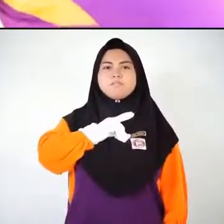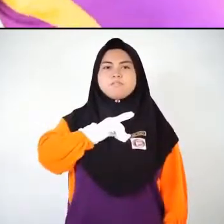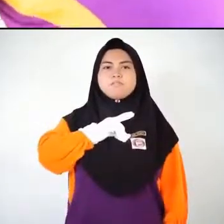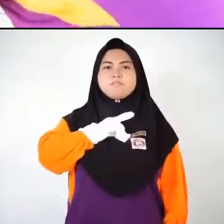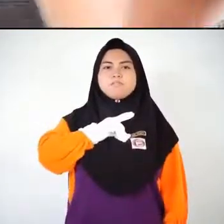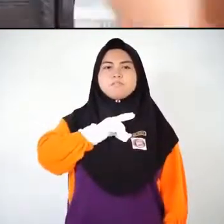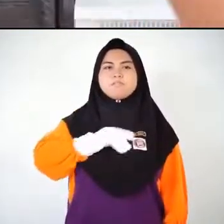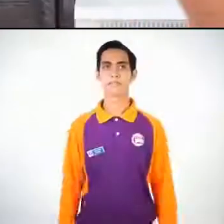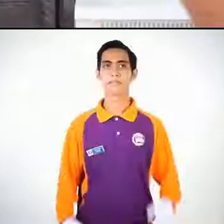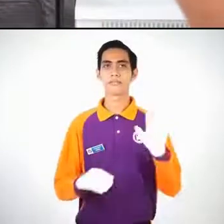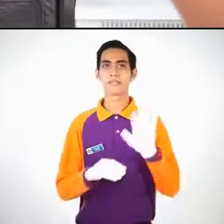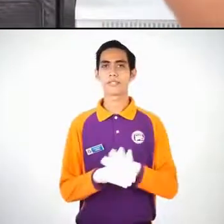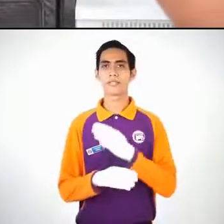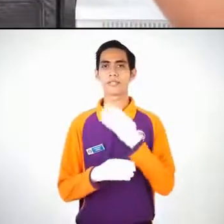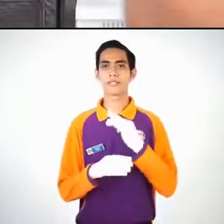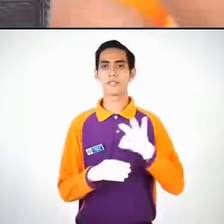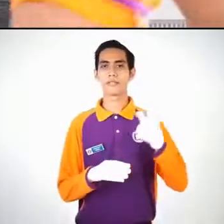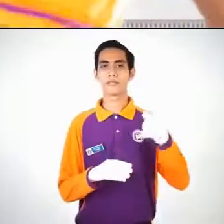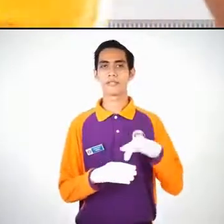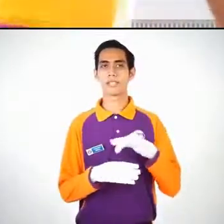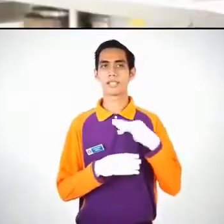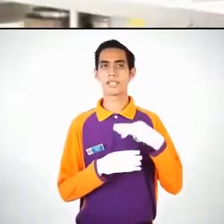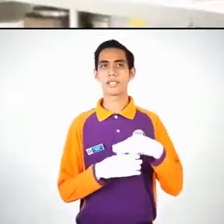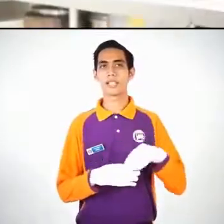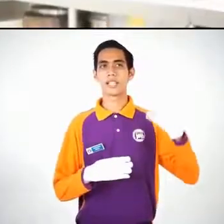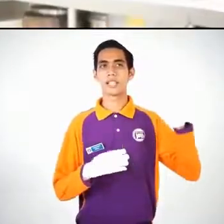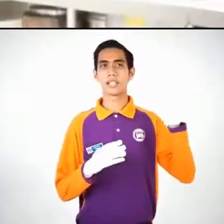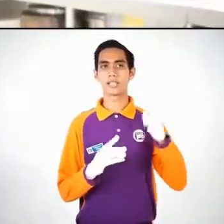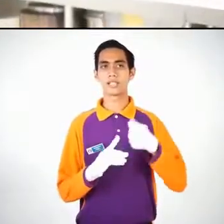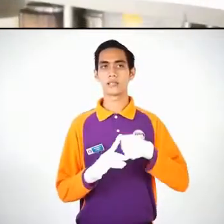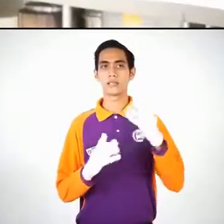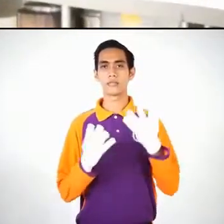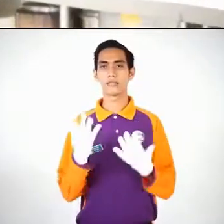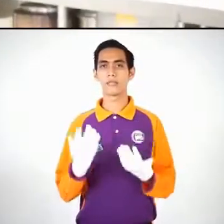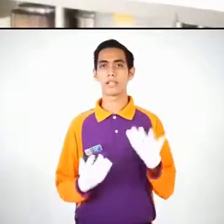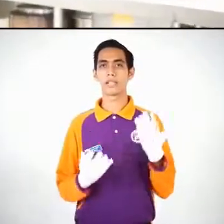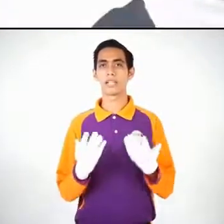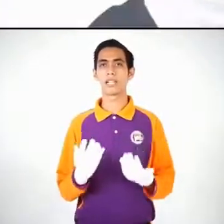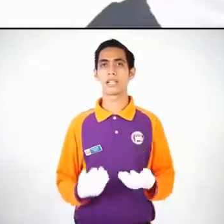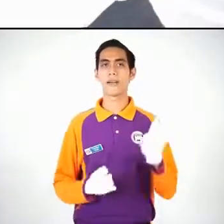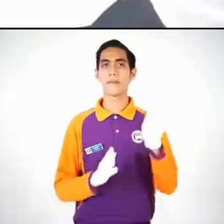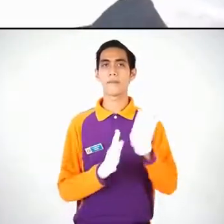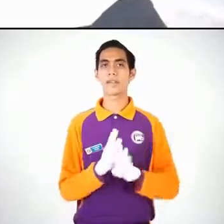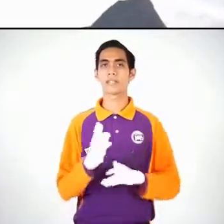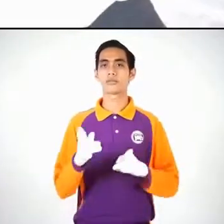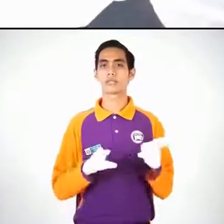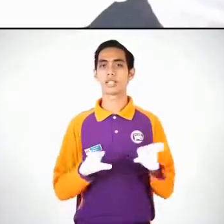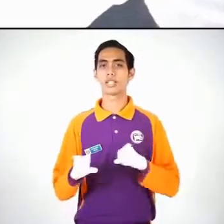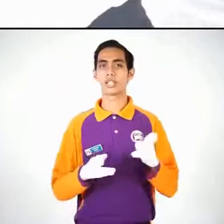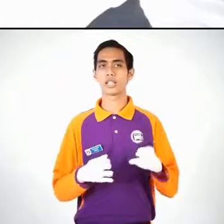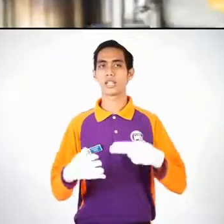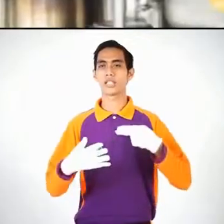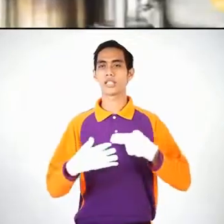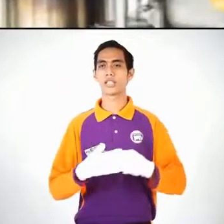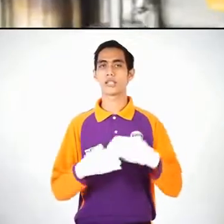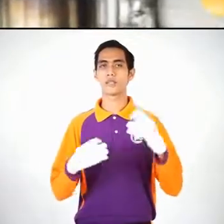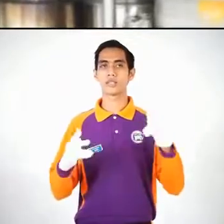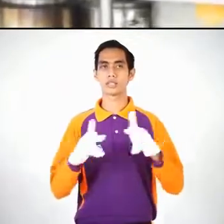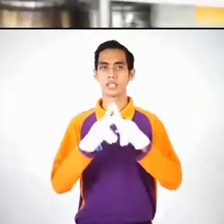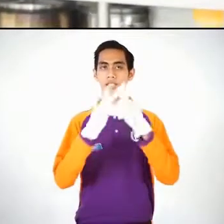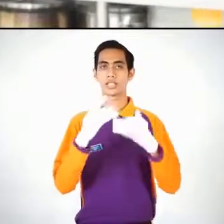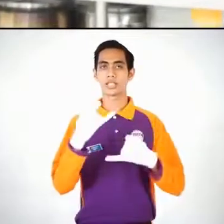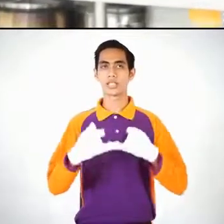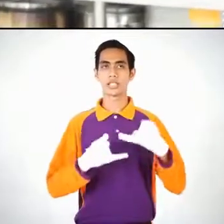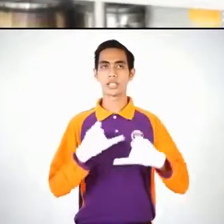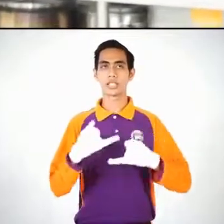ini penuh semangat agama ubhara berusaha ngabu